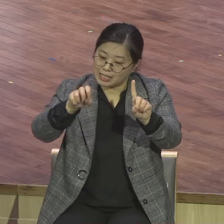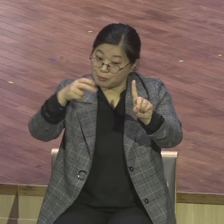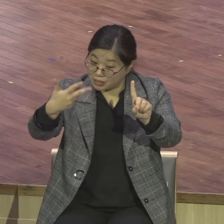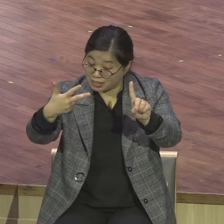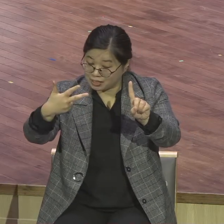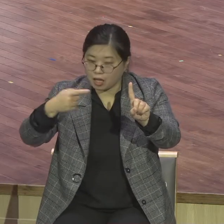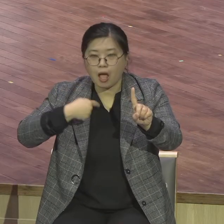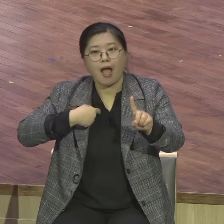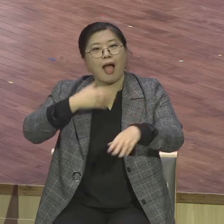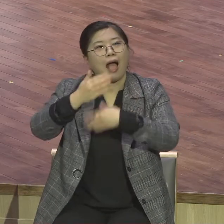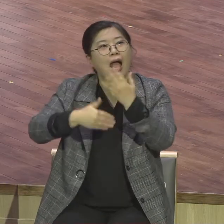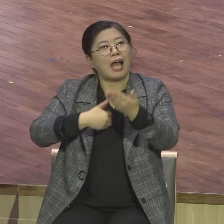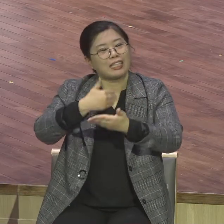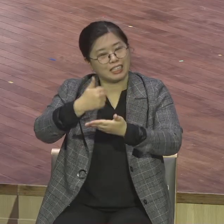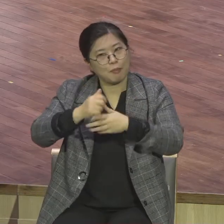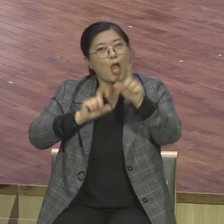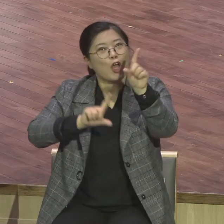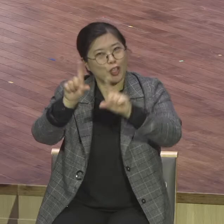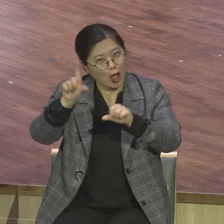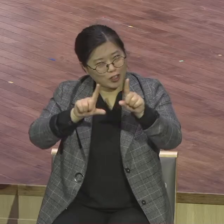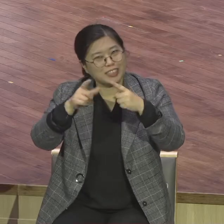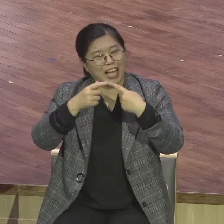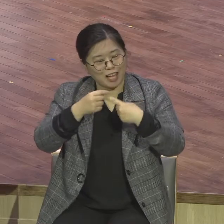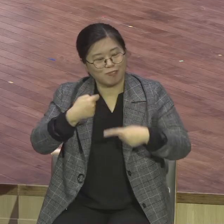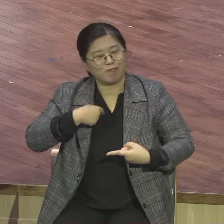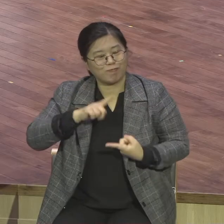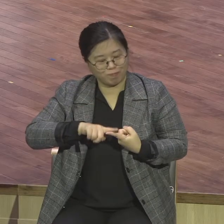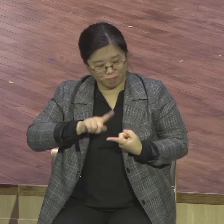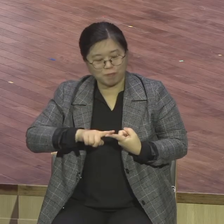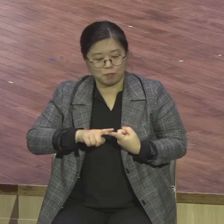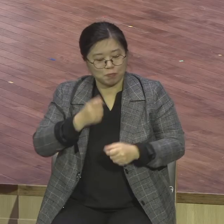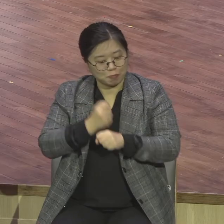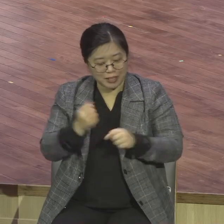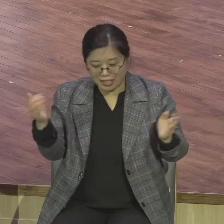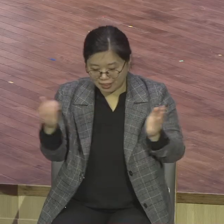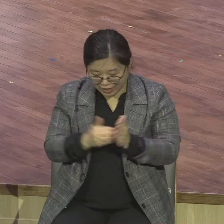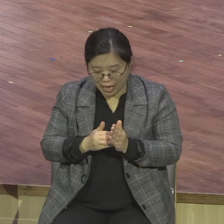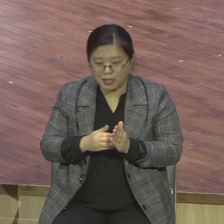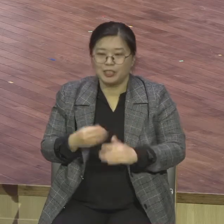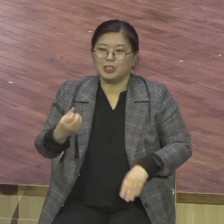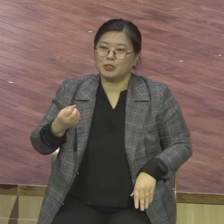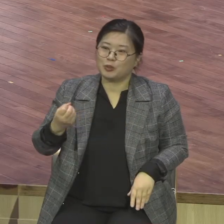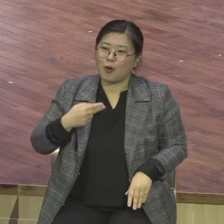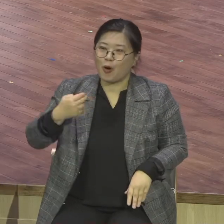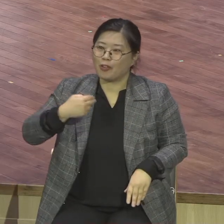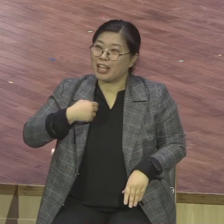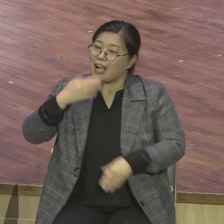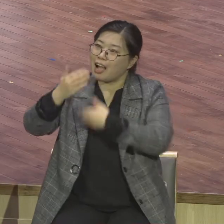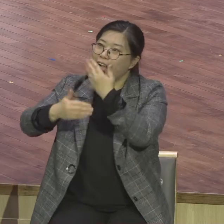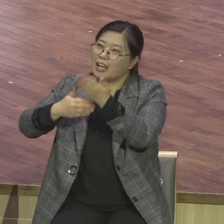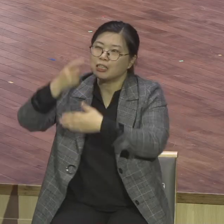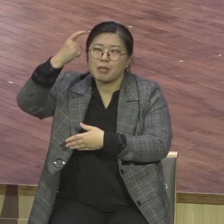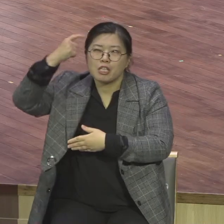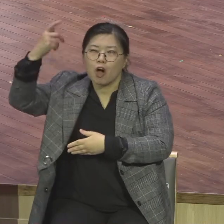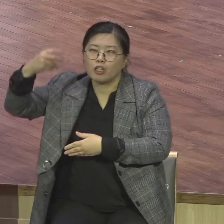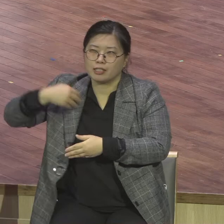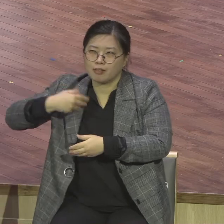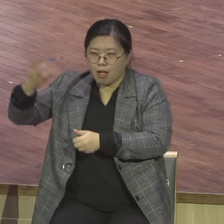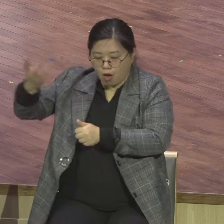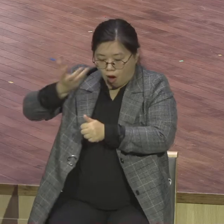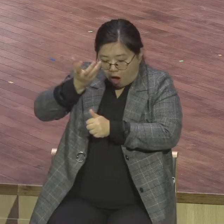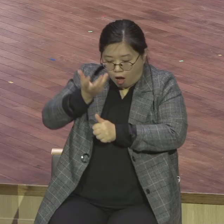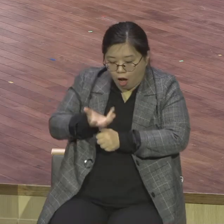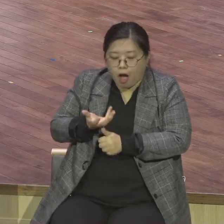2장 7절입니다. 생명이 들어와서 영이 들어왔습니다. 2장 1절 18절 이걸 누리는 겁니다. 이것이 참 세팅이에요.